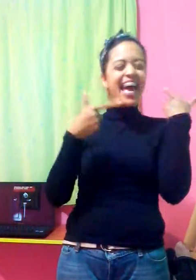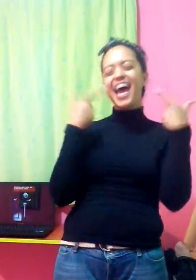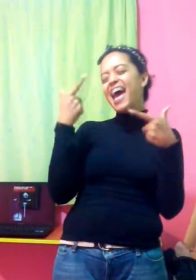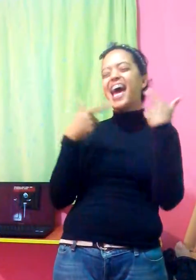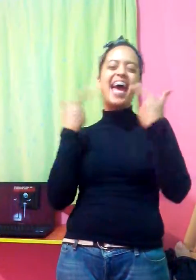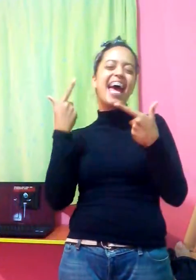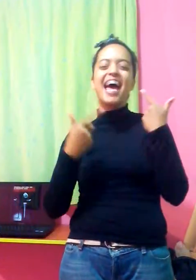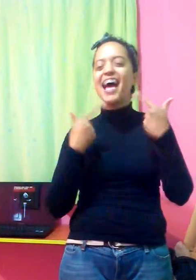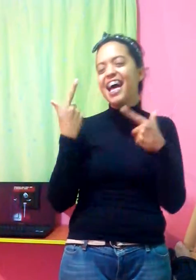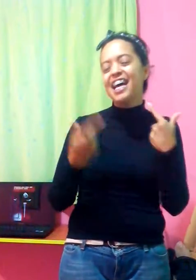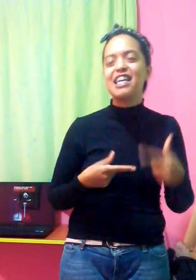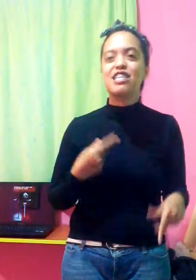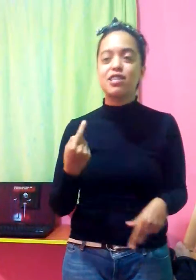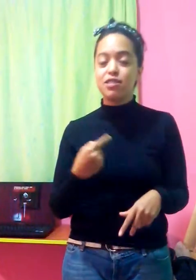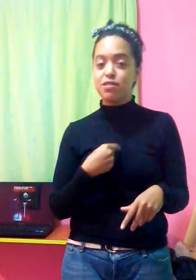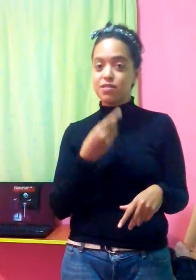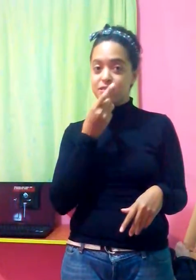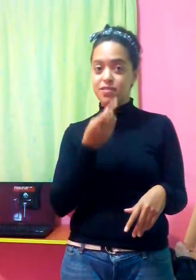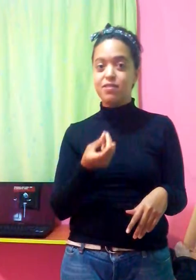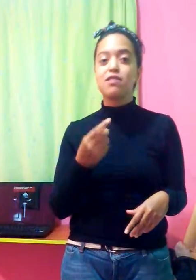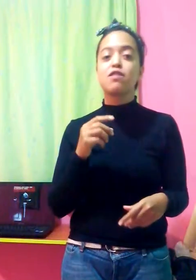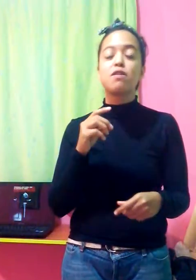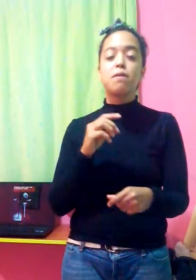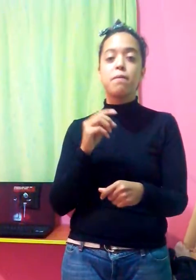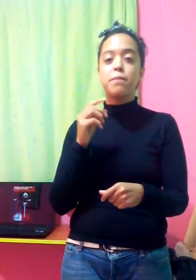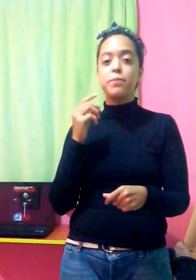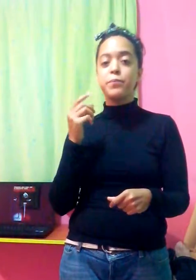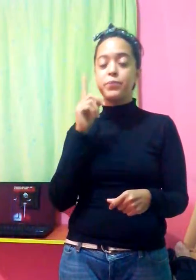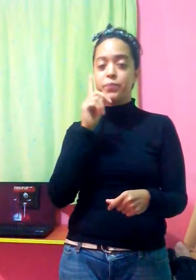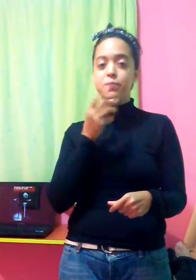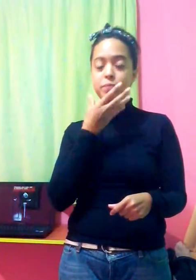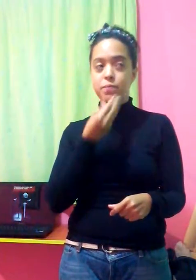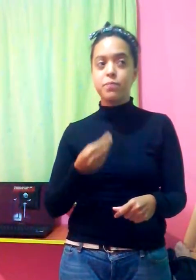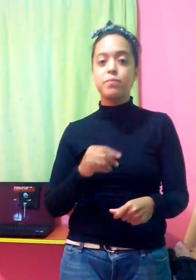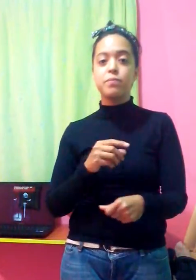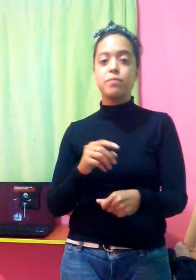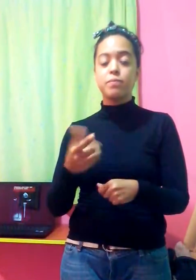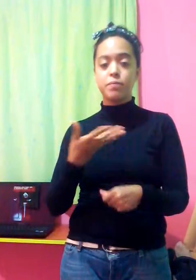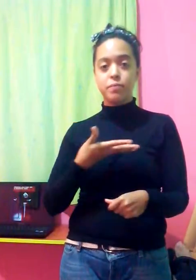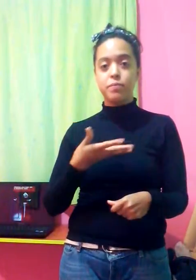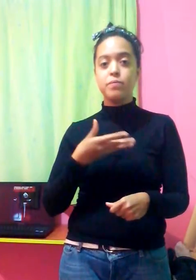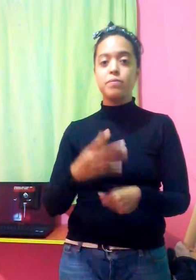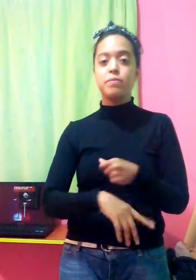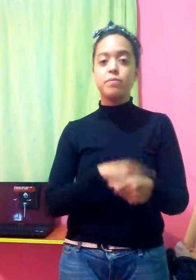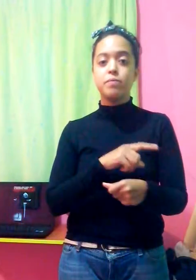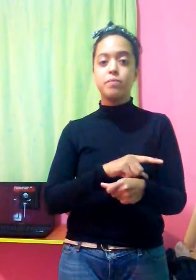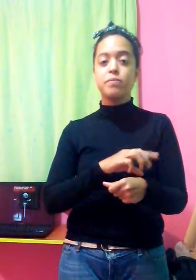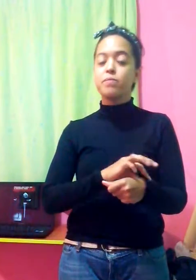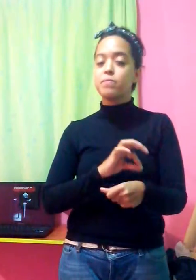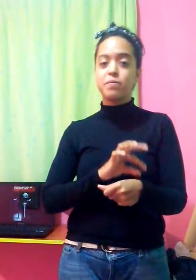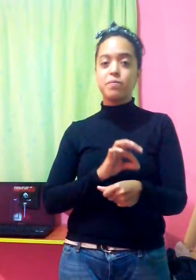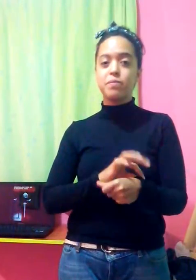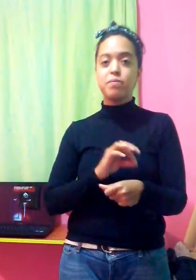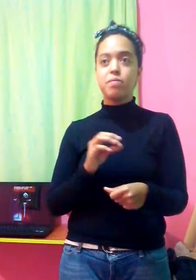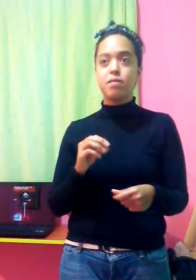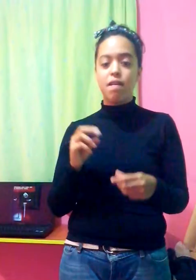Fíjate, yo digo, los hombres tenemos sangre de cazador, de protector. Y eso para mí es bien importante, porque decía mi abuela, que en paz descanse.